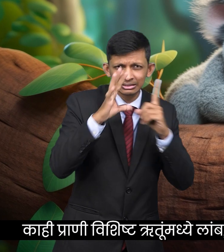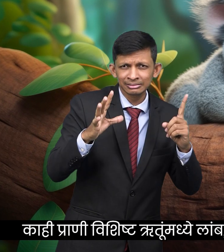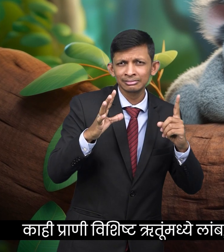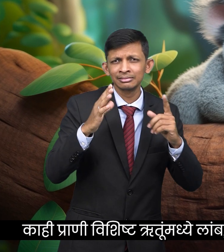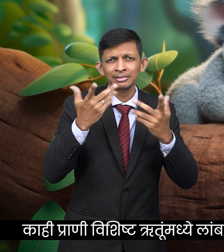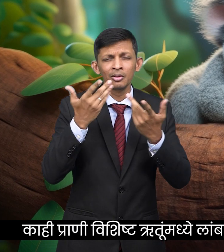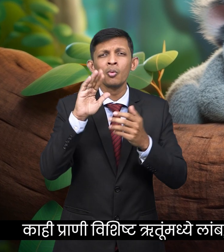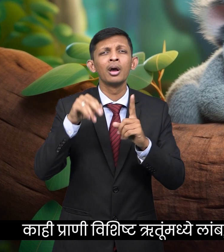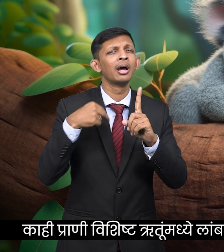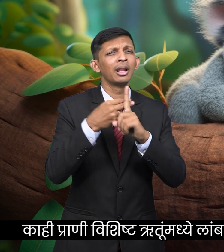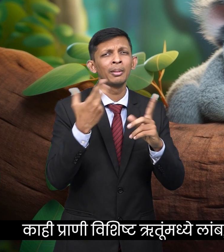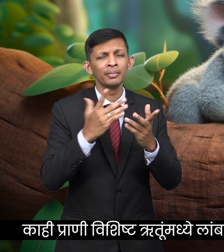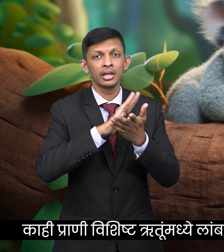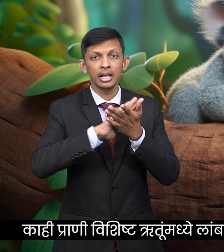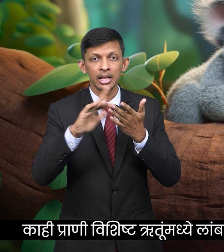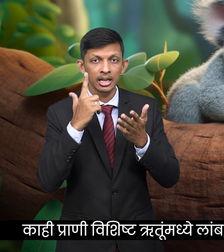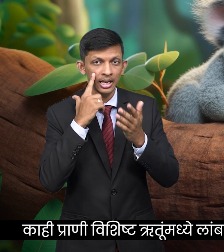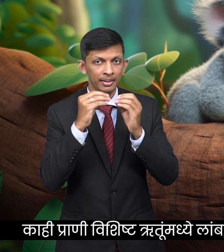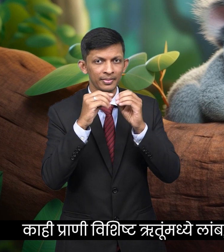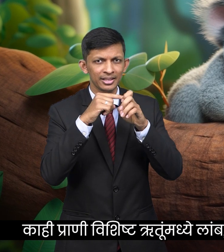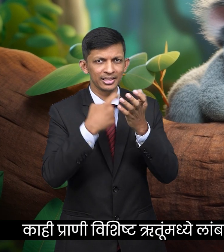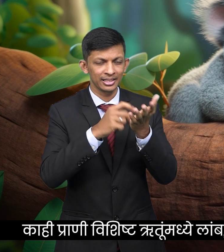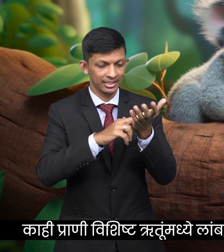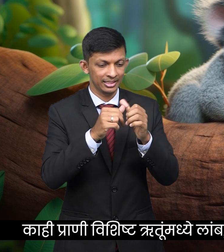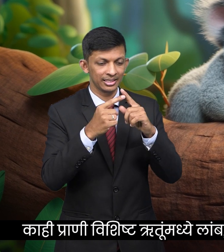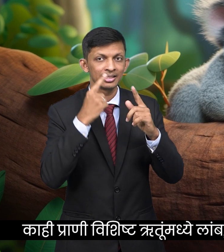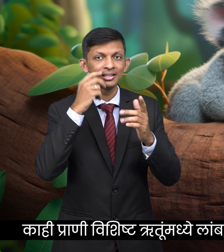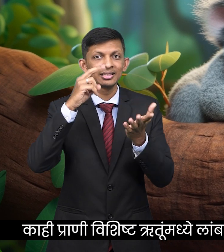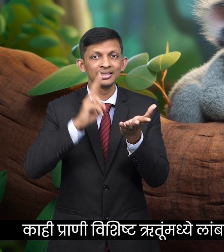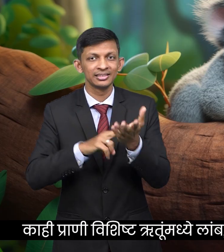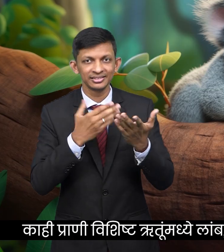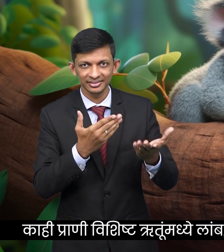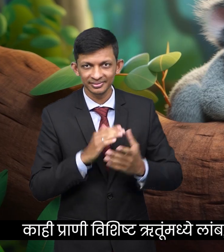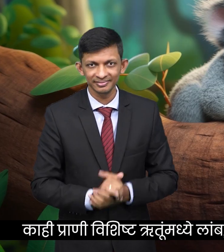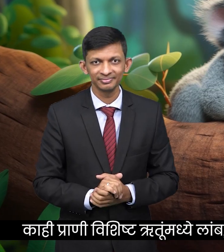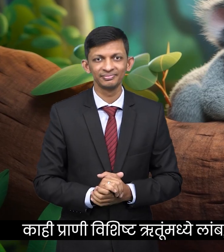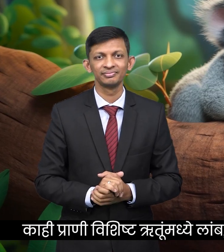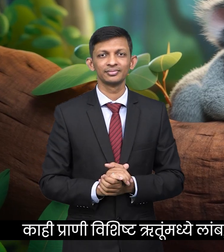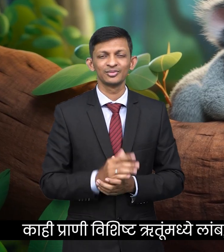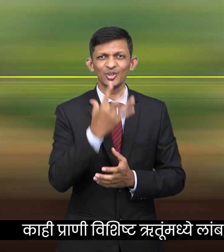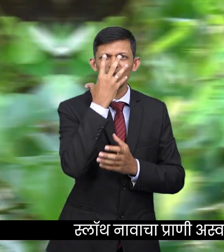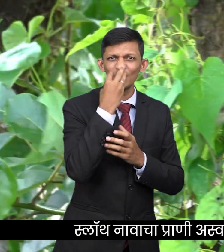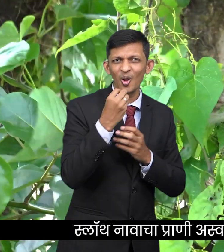झोप घेतात आणि याला शीतनिद्रा म्हणतात.